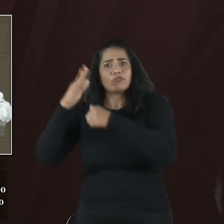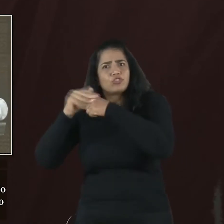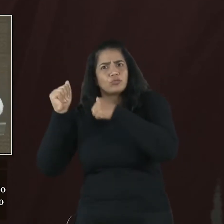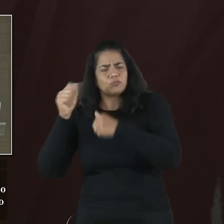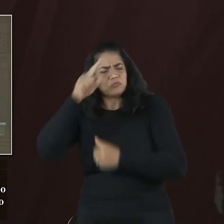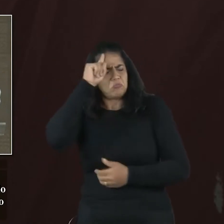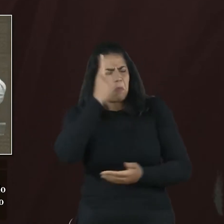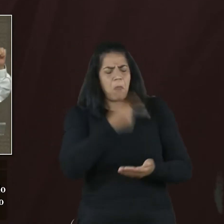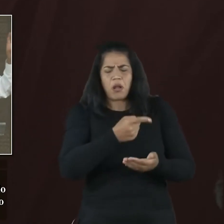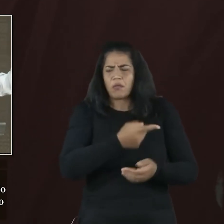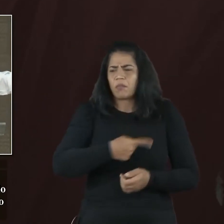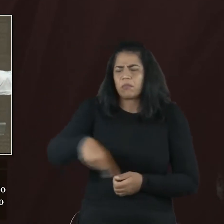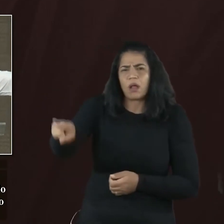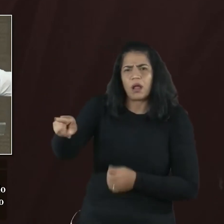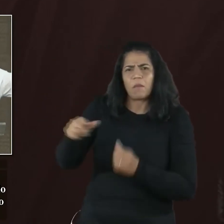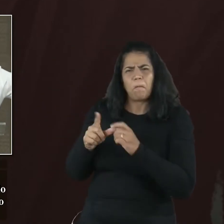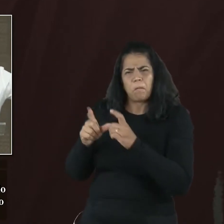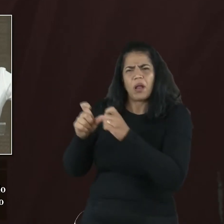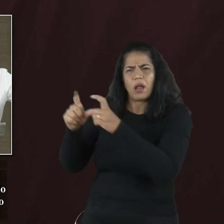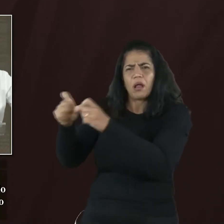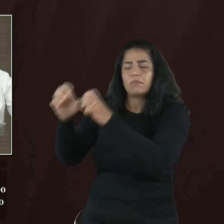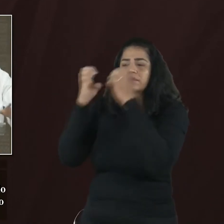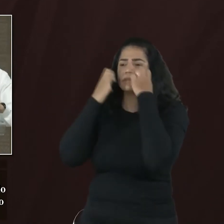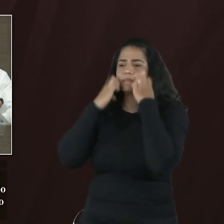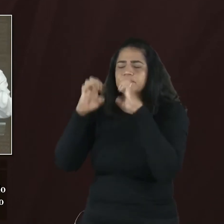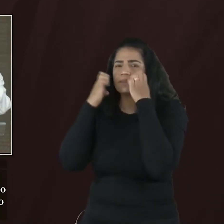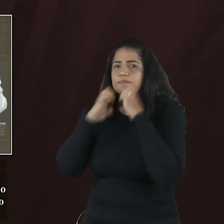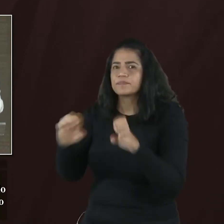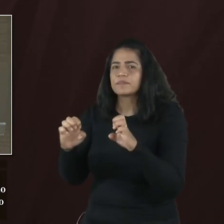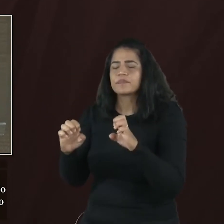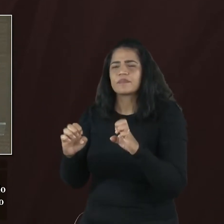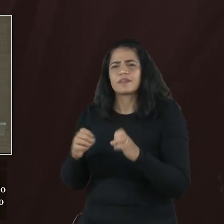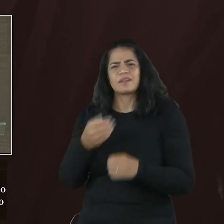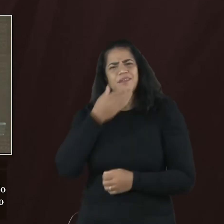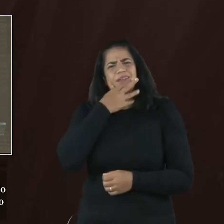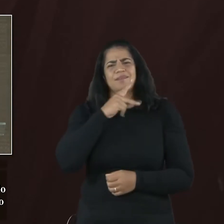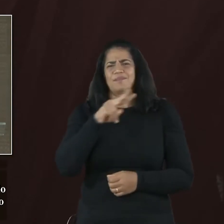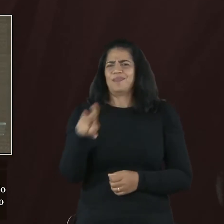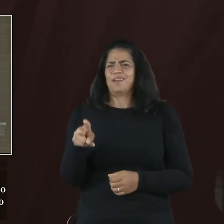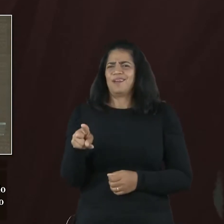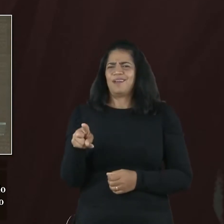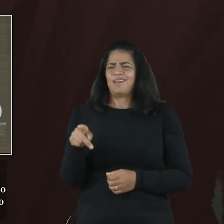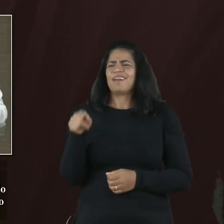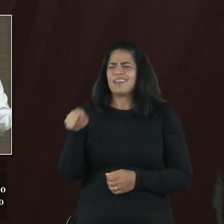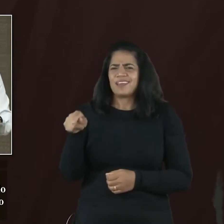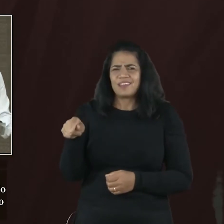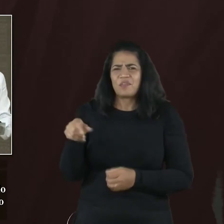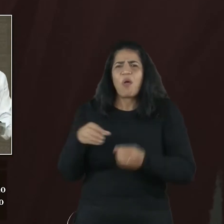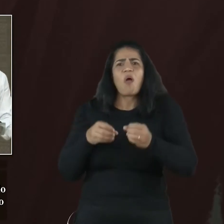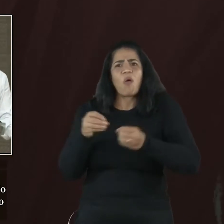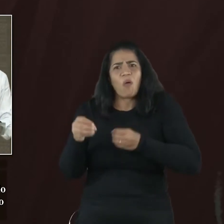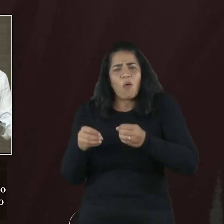para lhes anunciar o Evangelho. Irmãos, é ou não é a obra do Espírito?